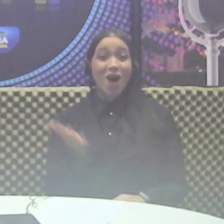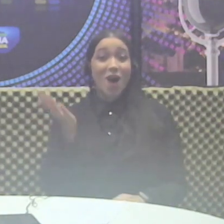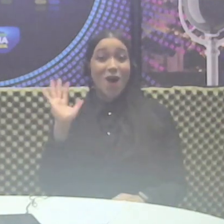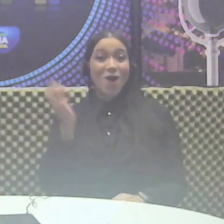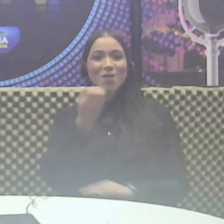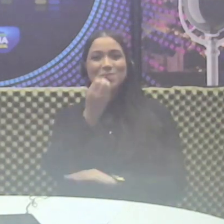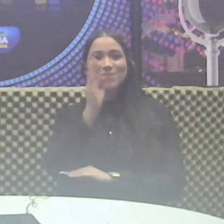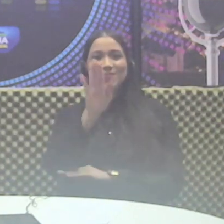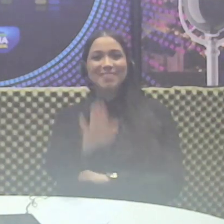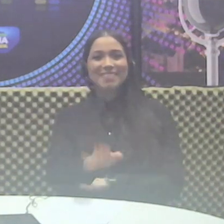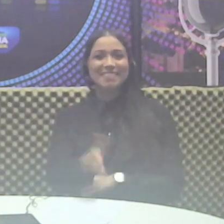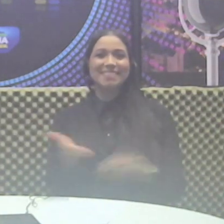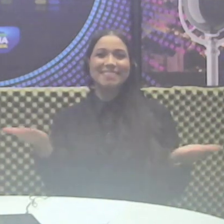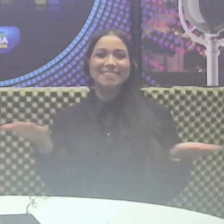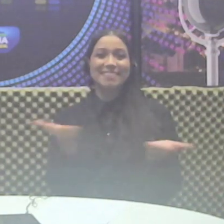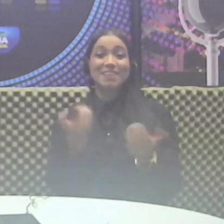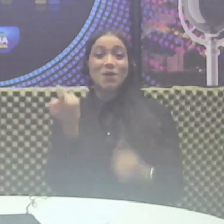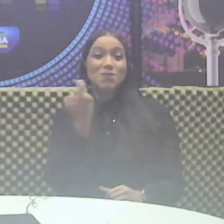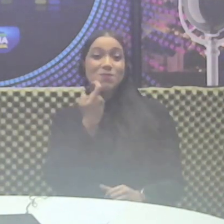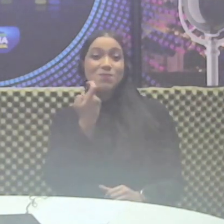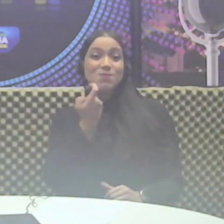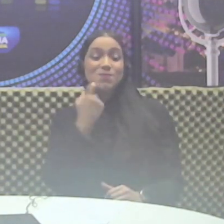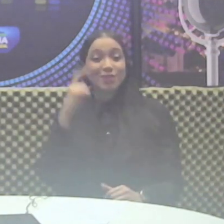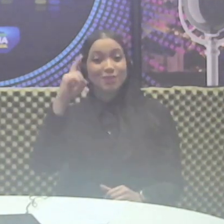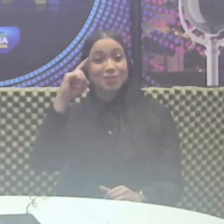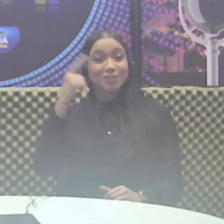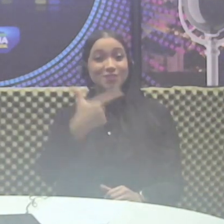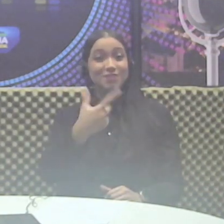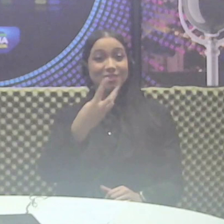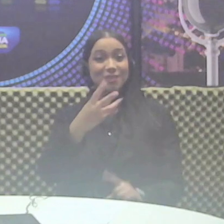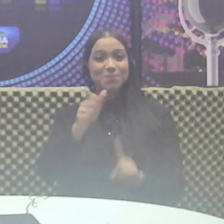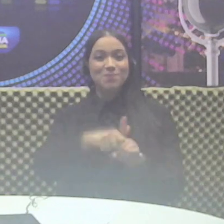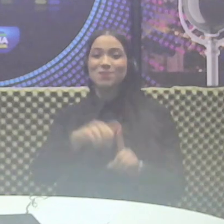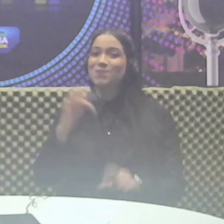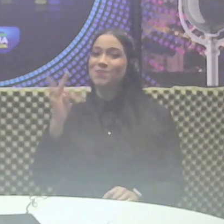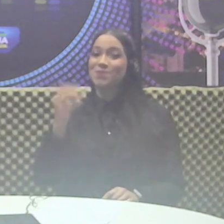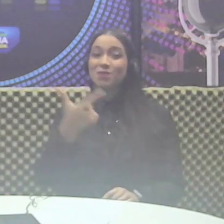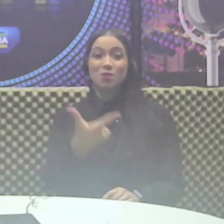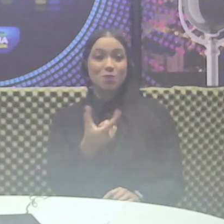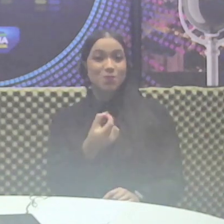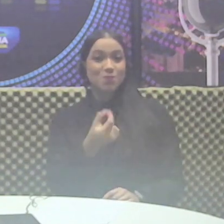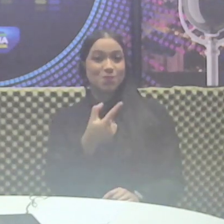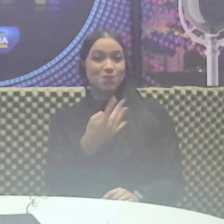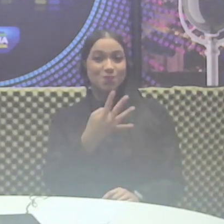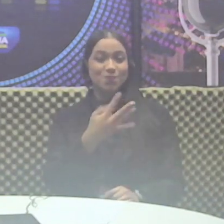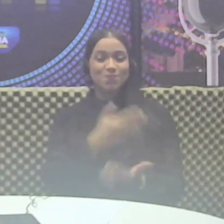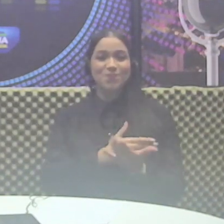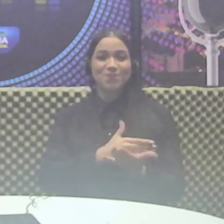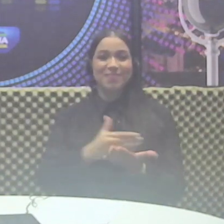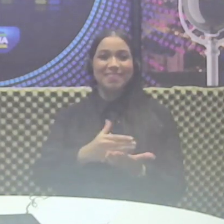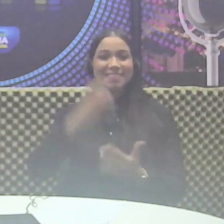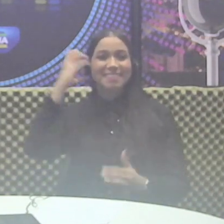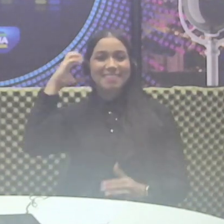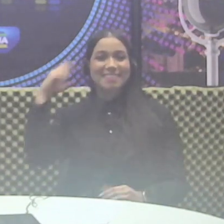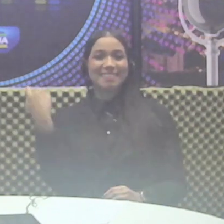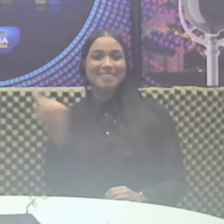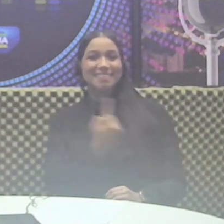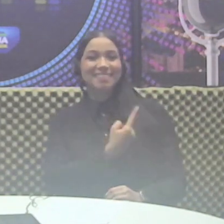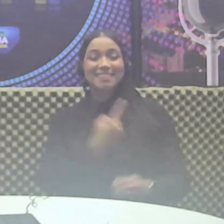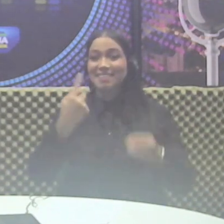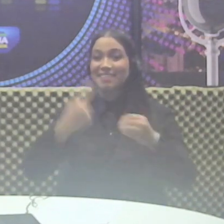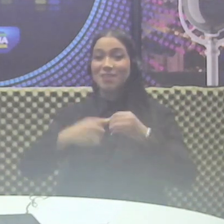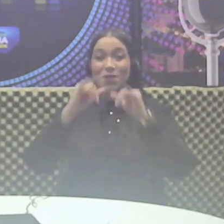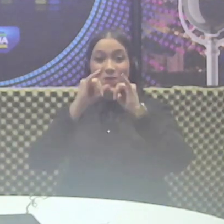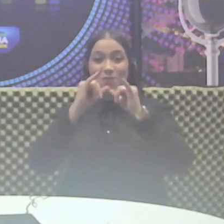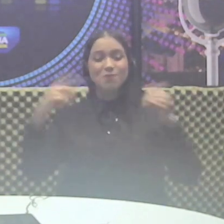Olá, boa tarde. Hoje é sexta-feira, dia 23 de fevereiro de 2024. Está no ar a Rádio Nossa